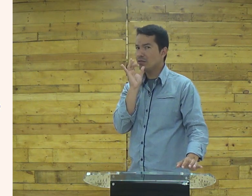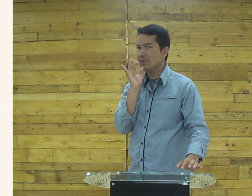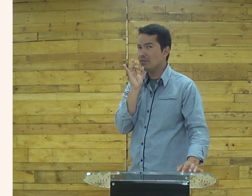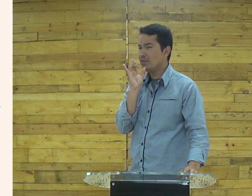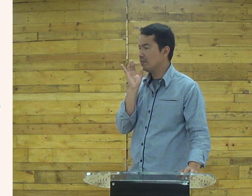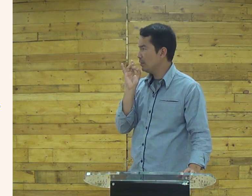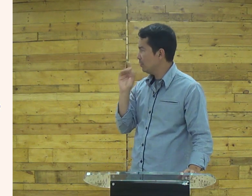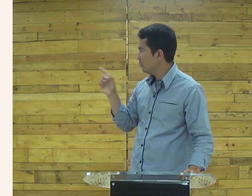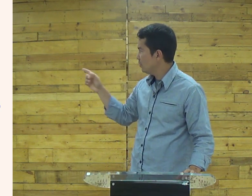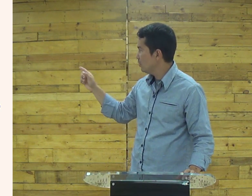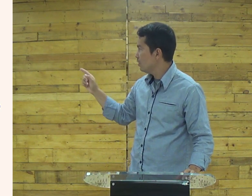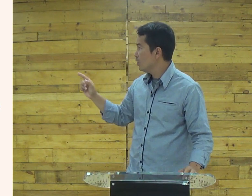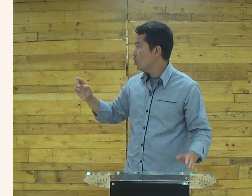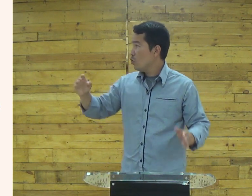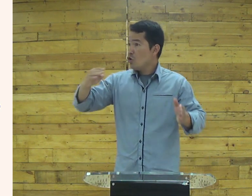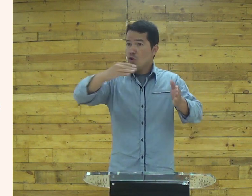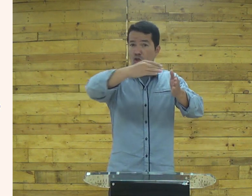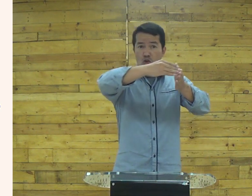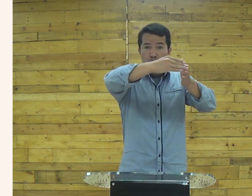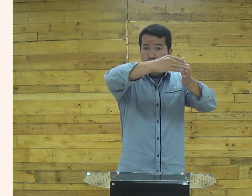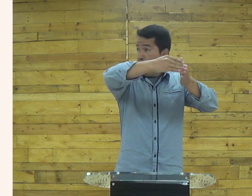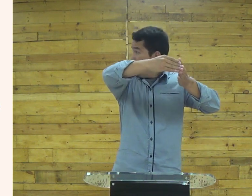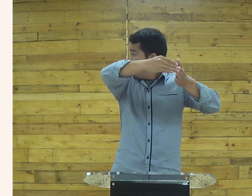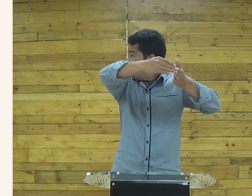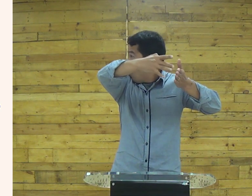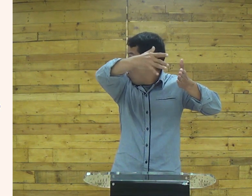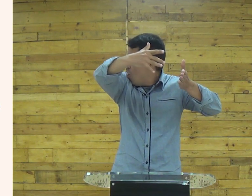Ali em verde. A